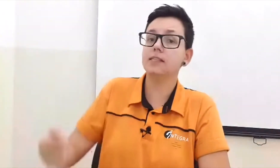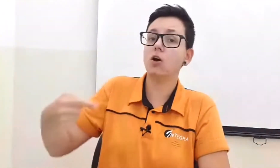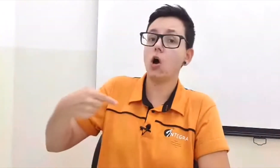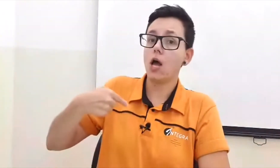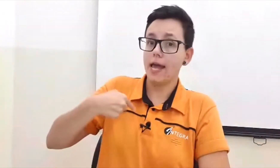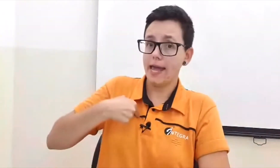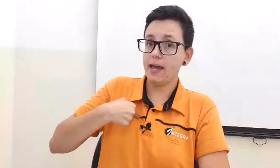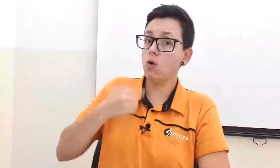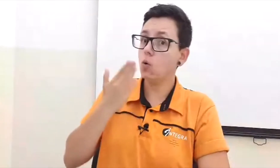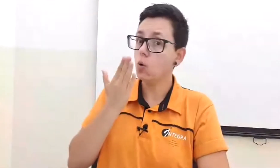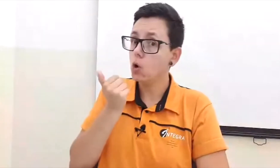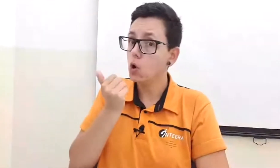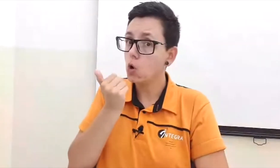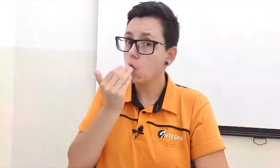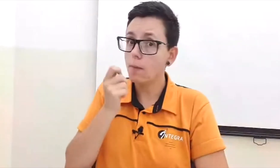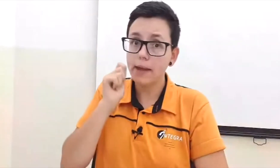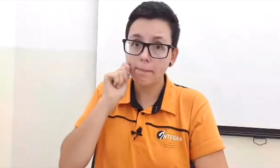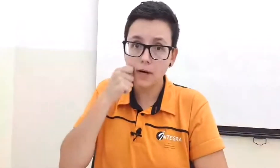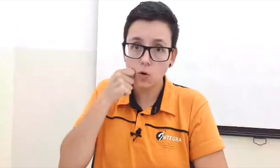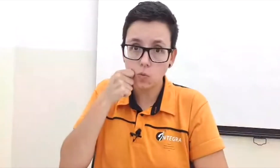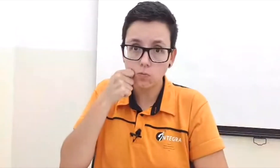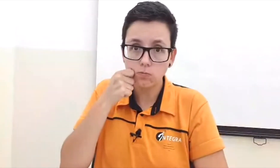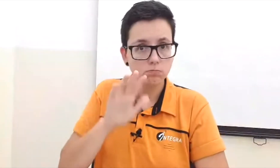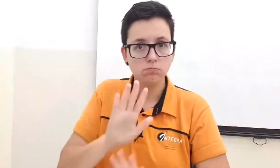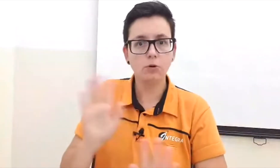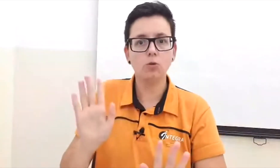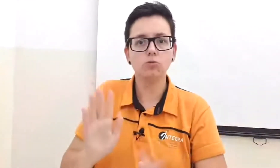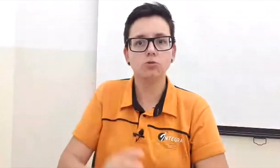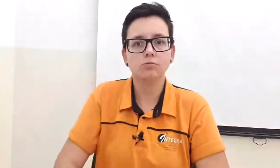ó, eu comer pão. Pronto.